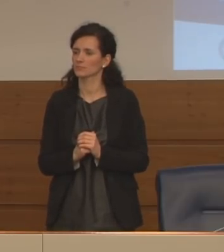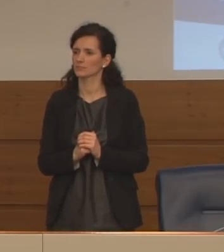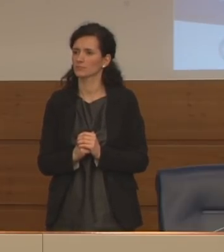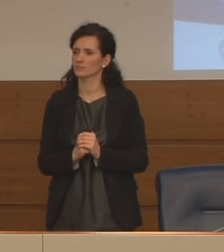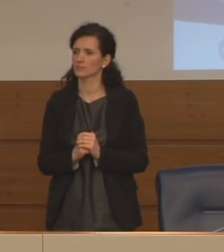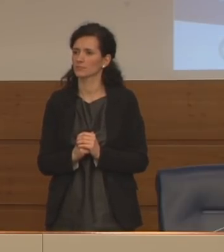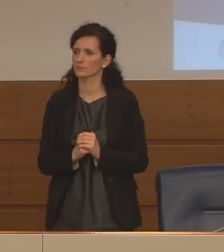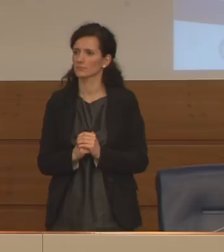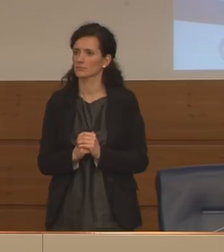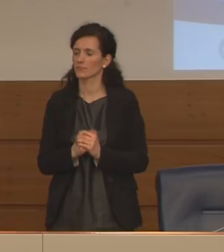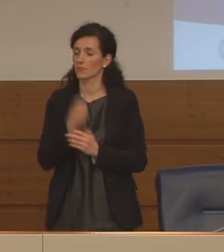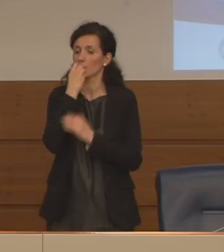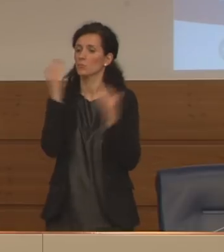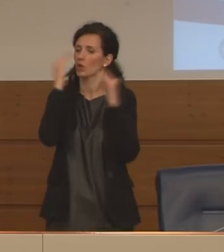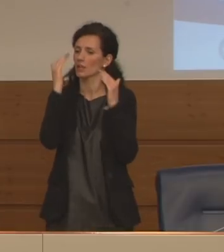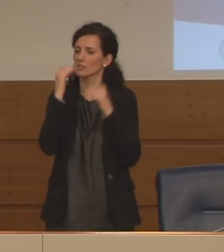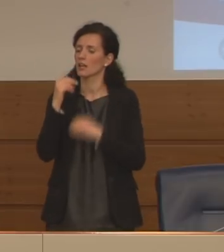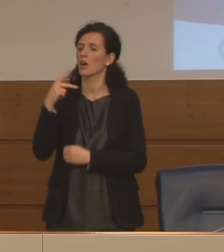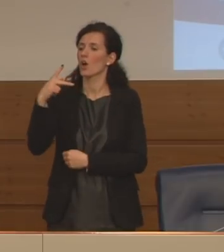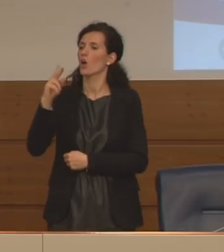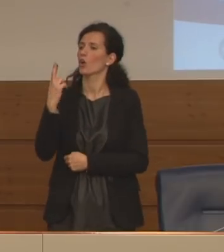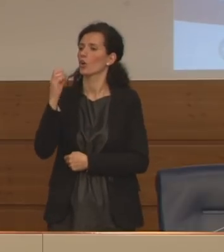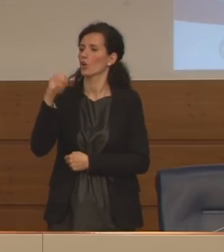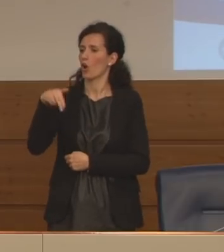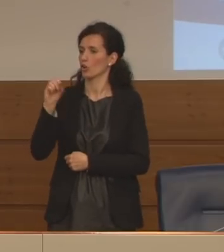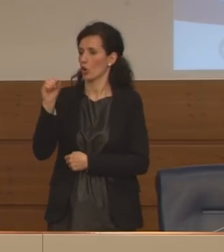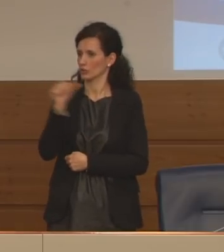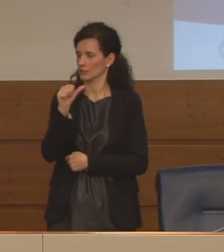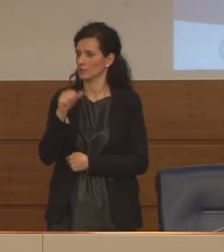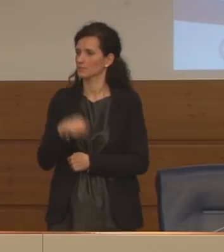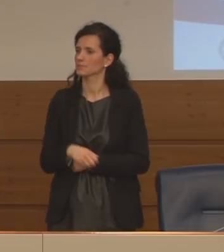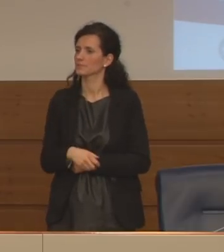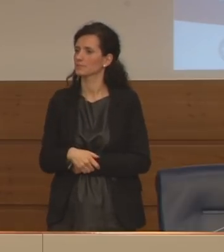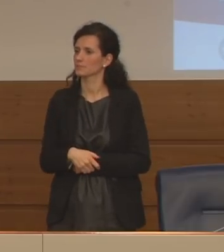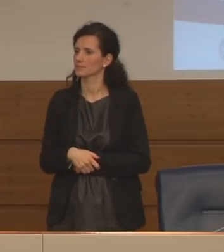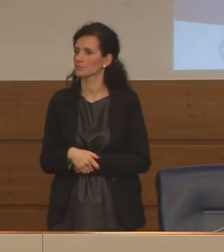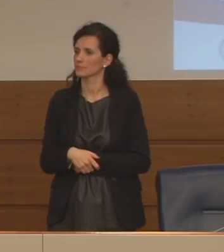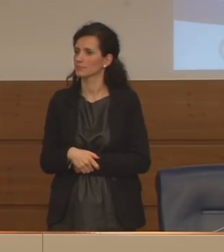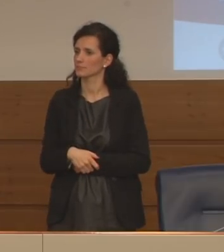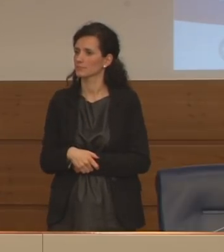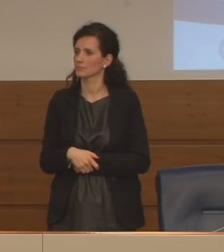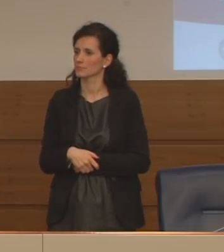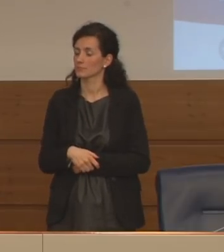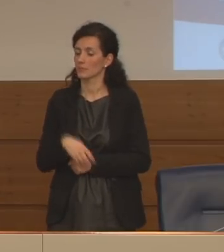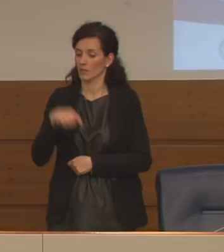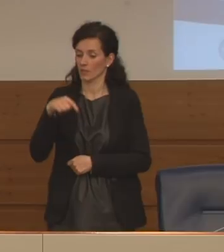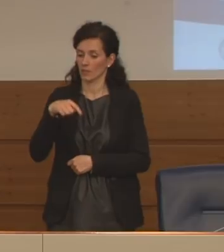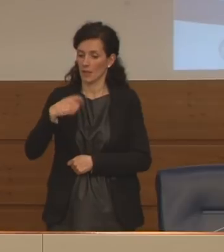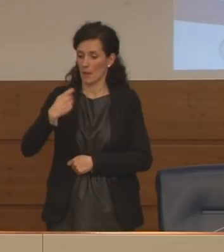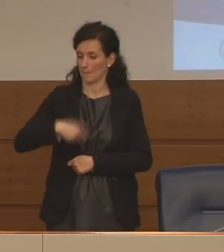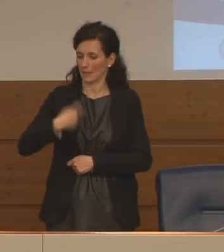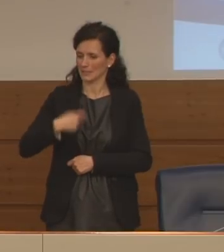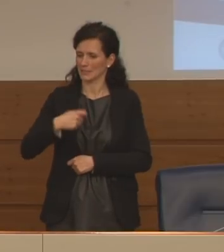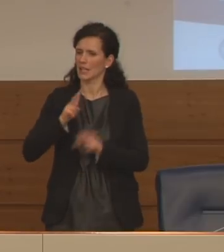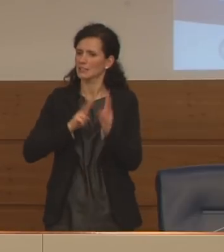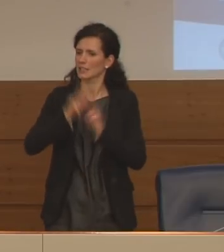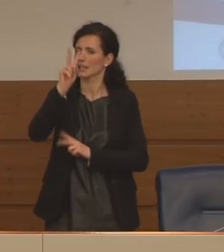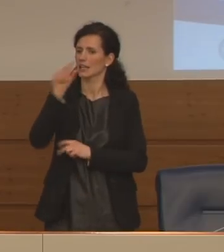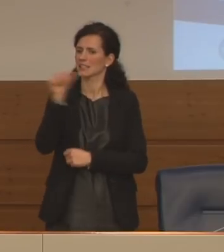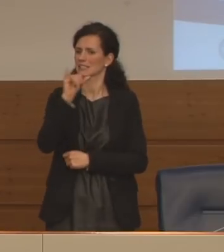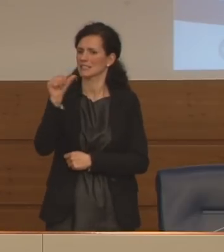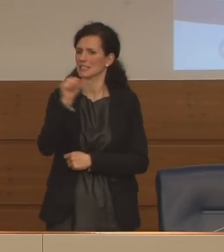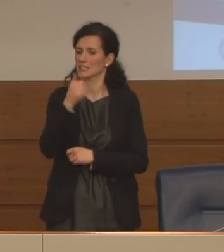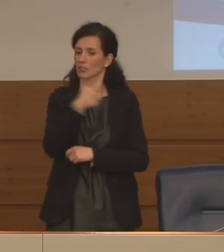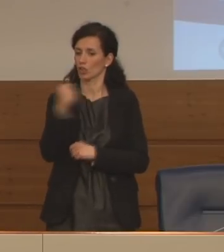e buonasera giorgio stato la di annie kronos e oggi il presidente de nazionale del sis 118